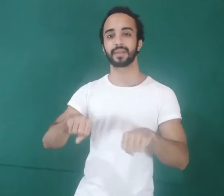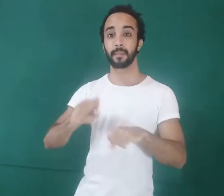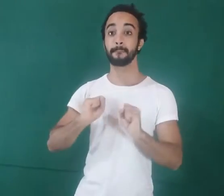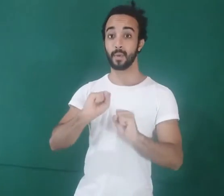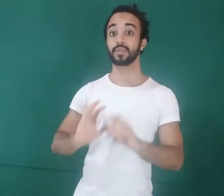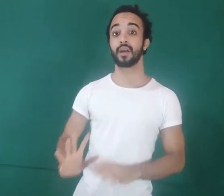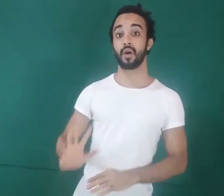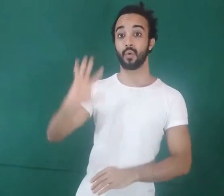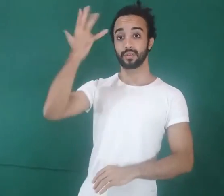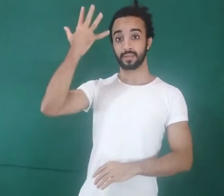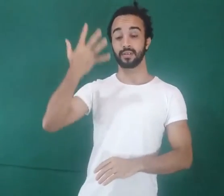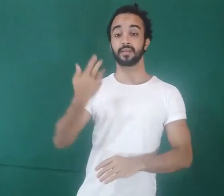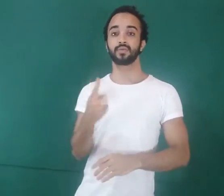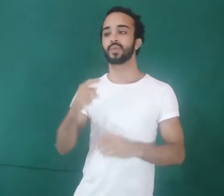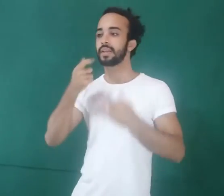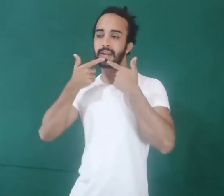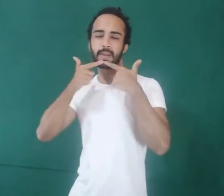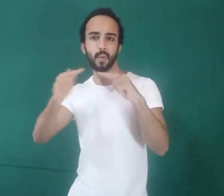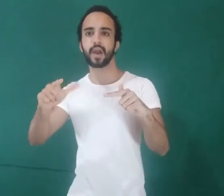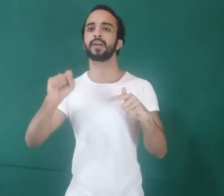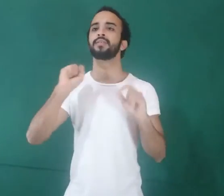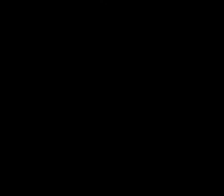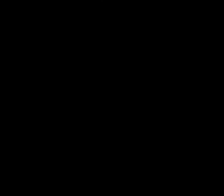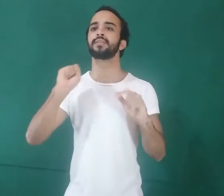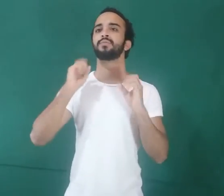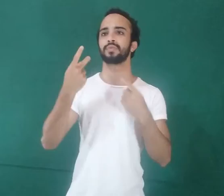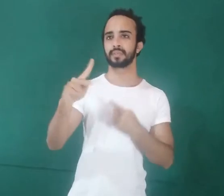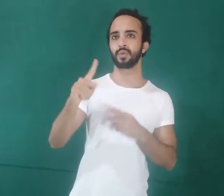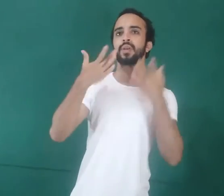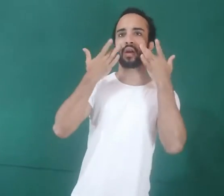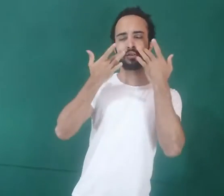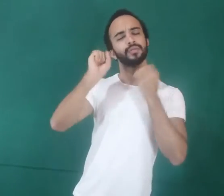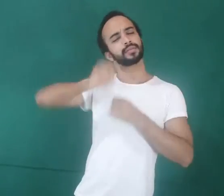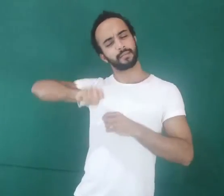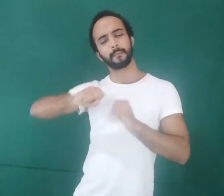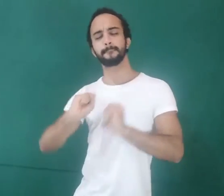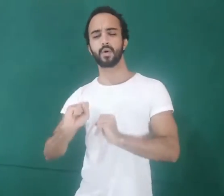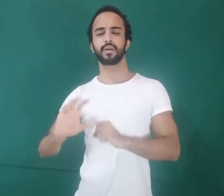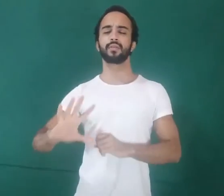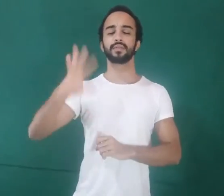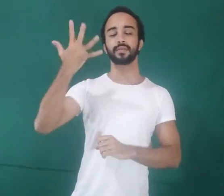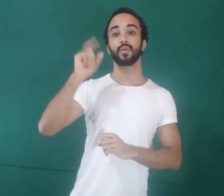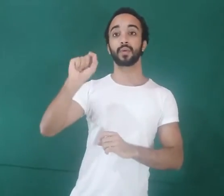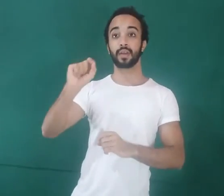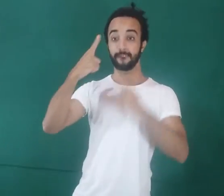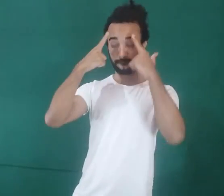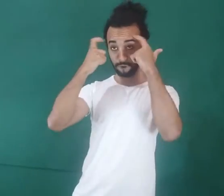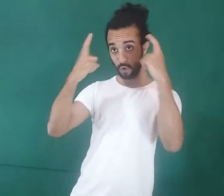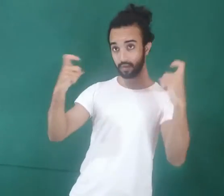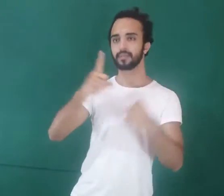acontecer em relação às suas linguagens, aos seus espetáculos. Isso pode, gente. Isso pode. Tem uma violência nisso. Tem. Quando